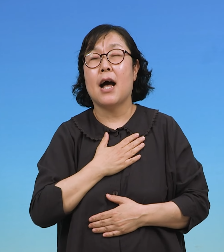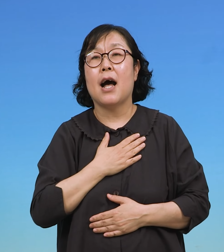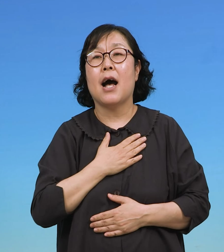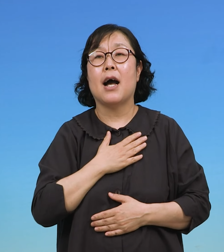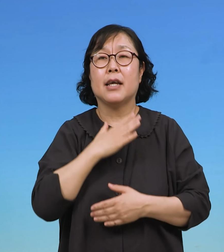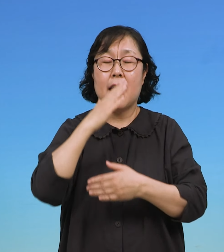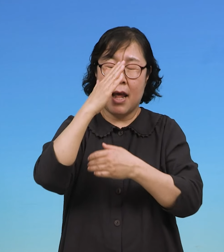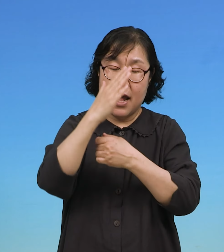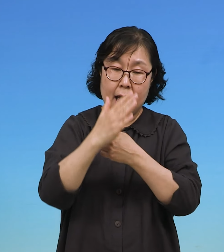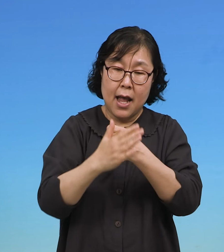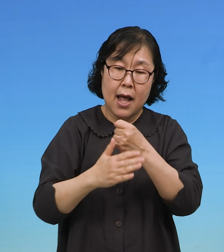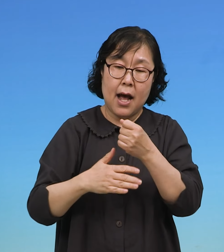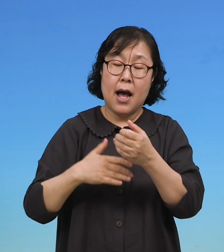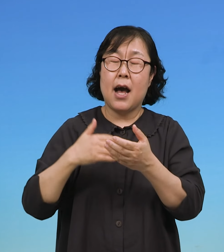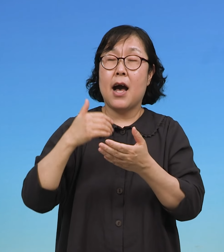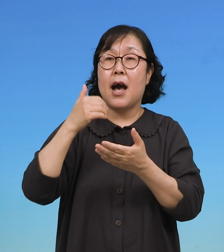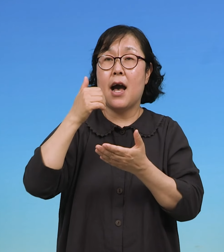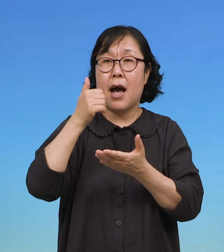나의 하나님.